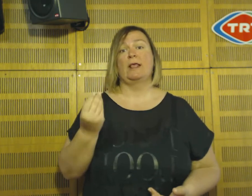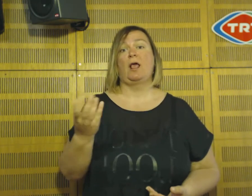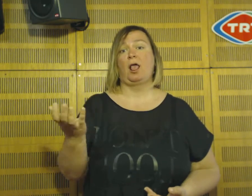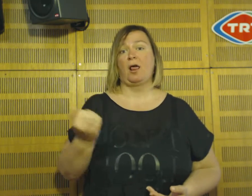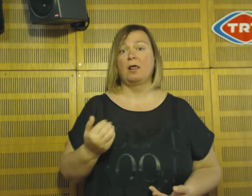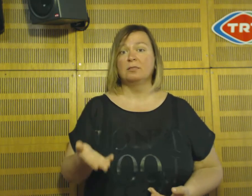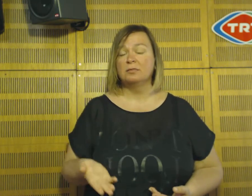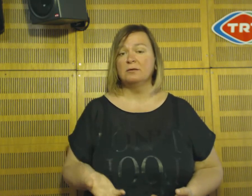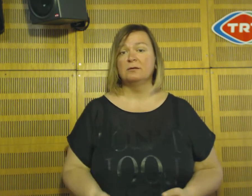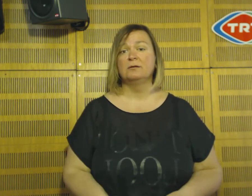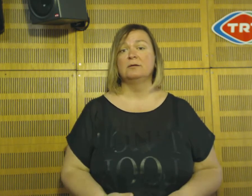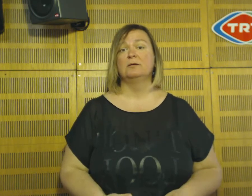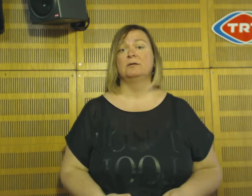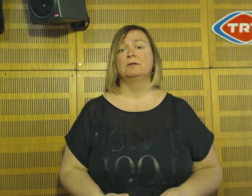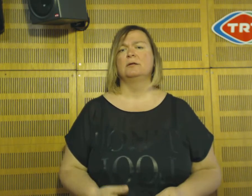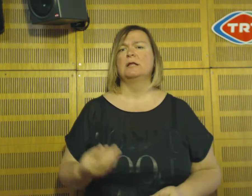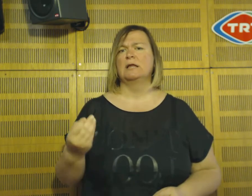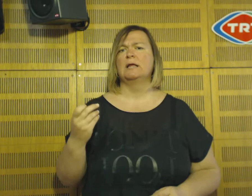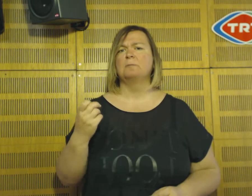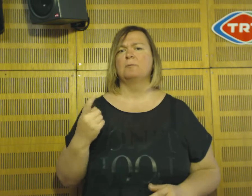aldık. İyi bir proje ve